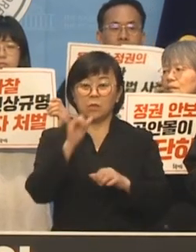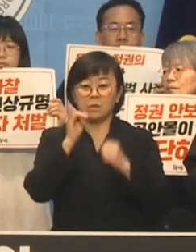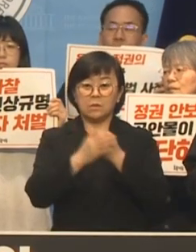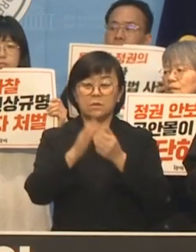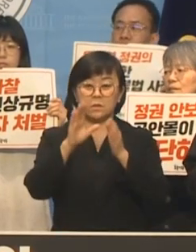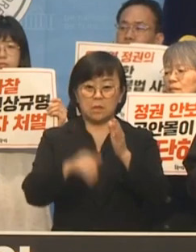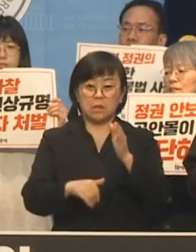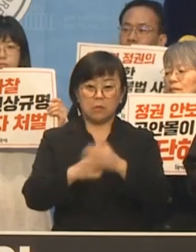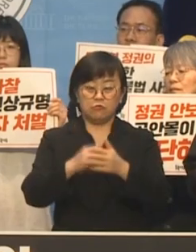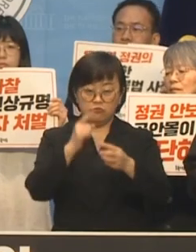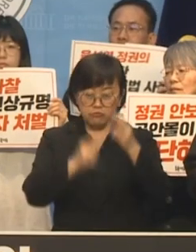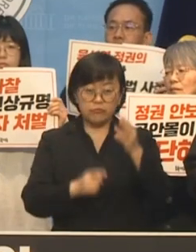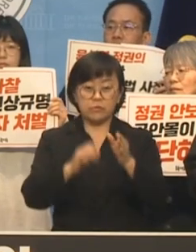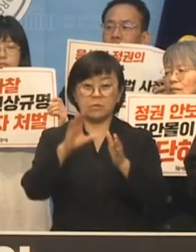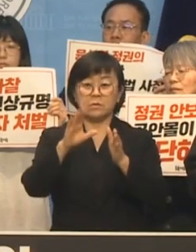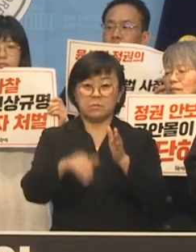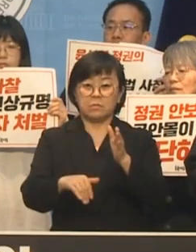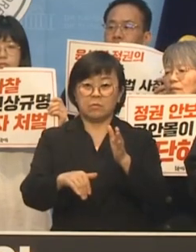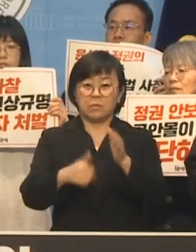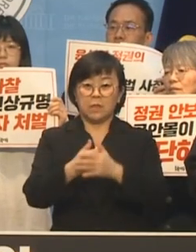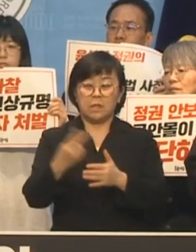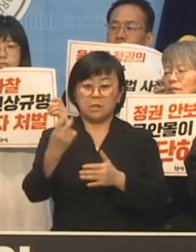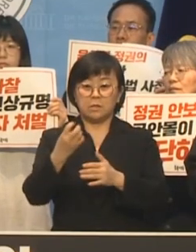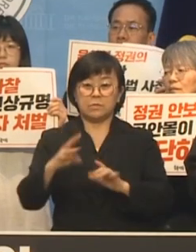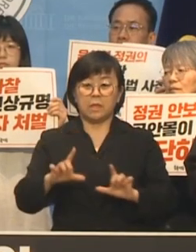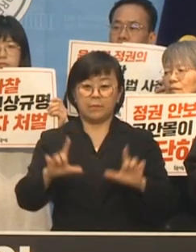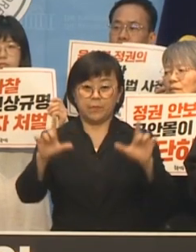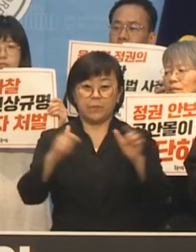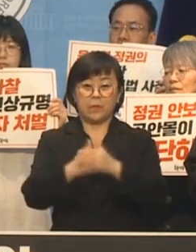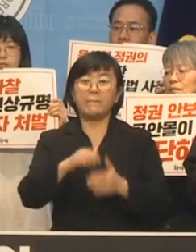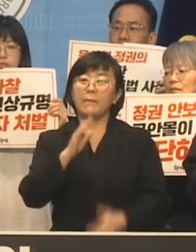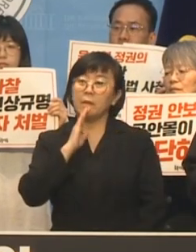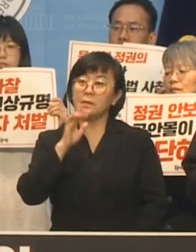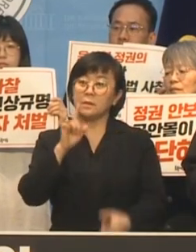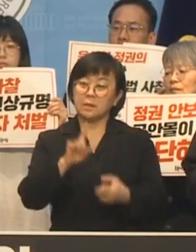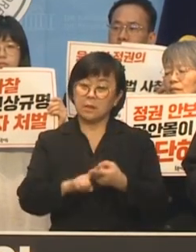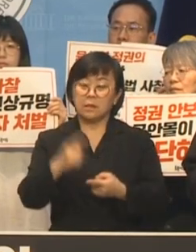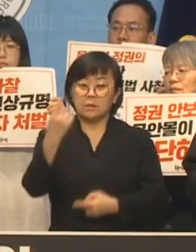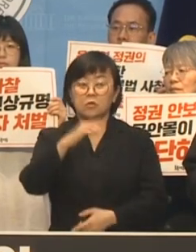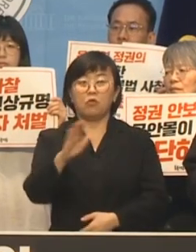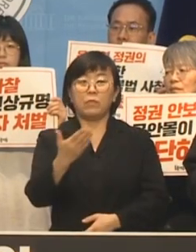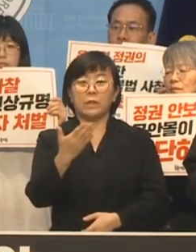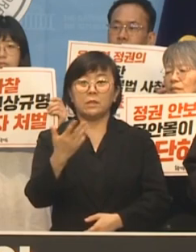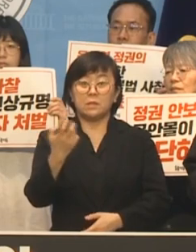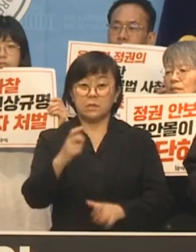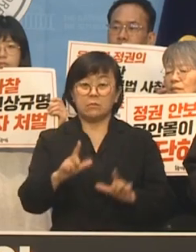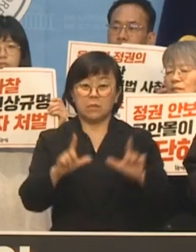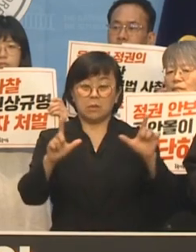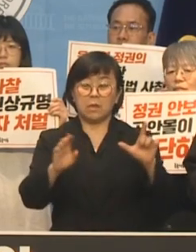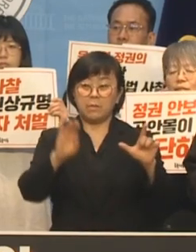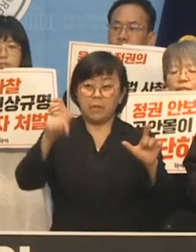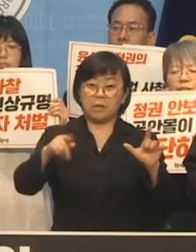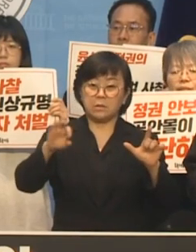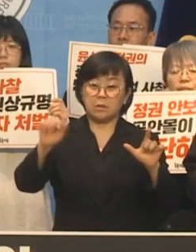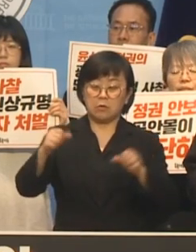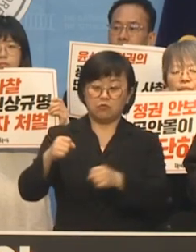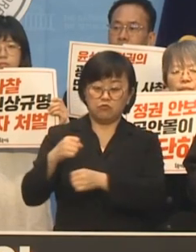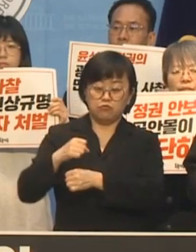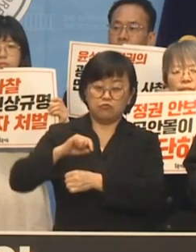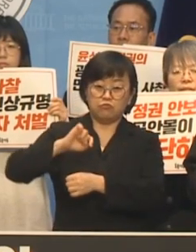시대가, 윤석열의 시대가 2024년이 맞는지, 1970년대 박정희 군부